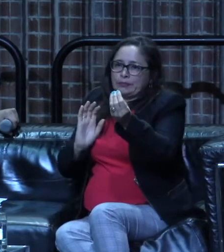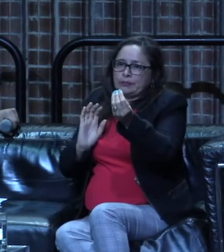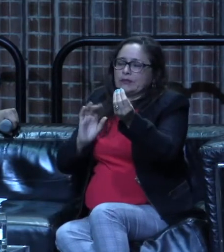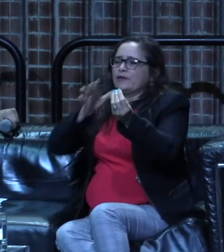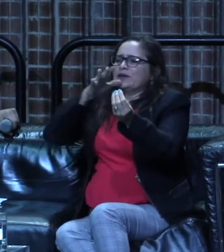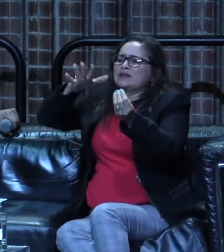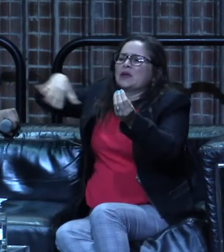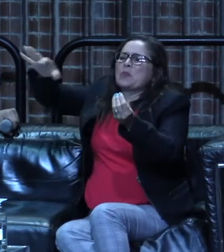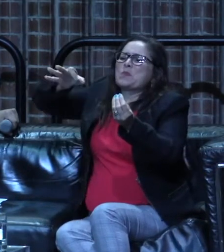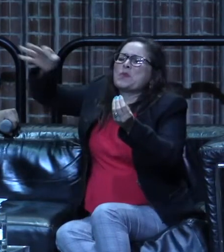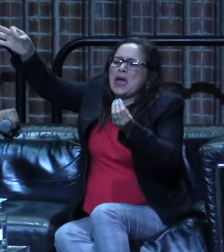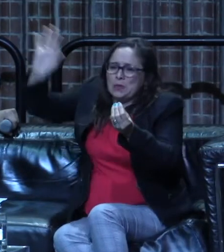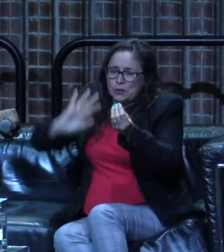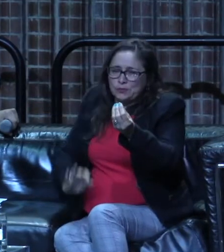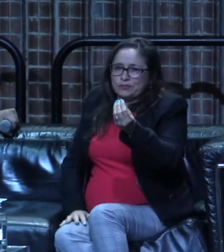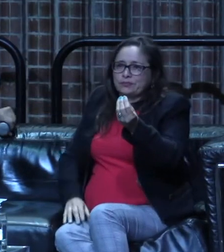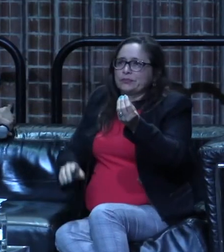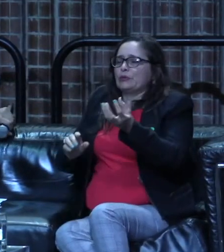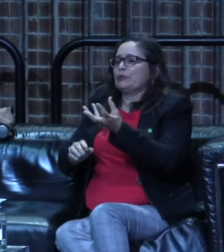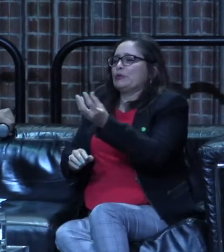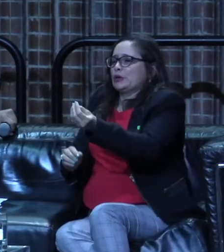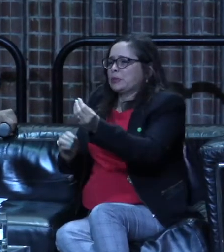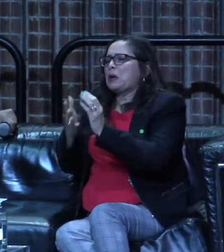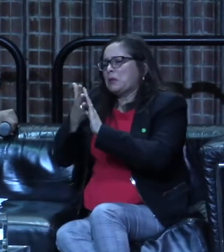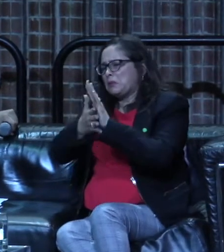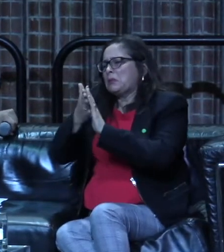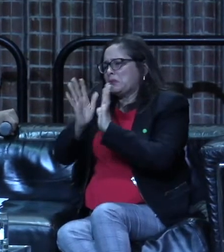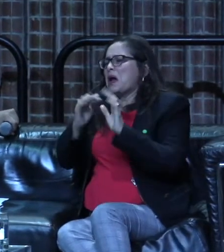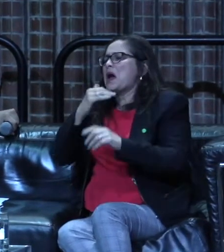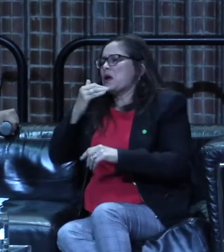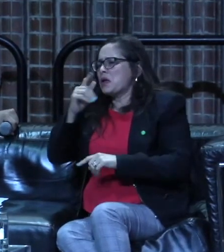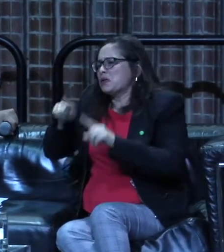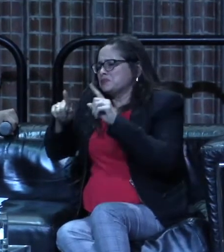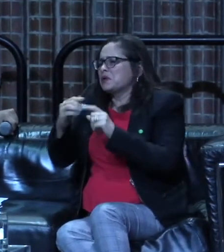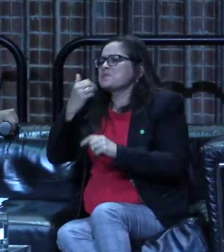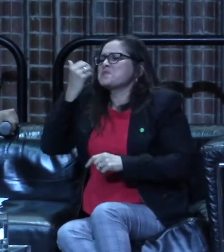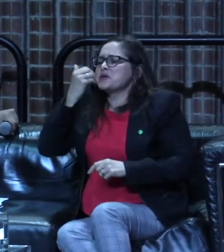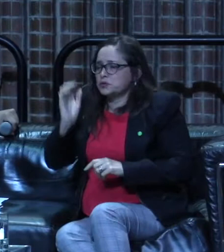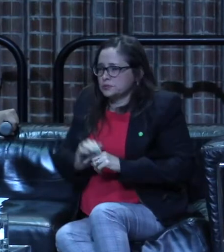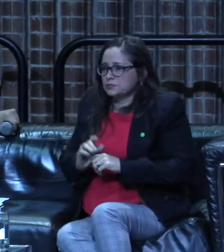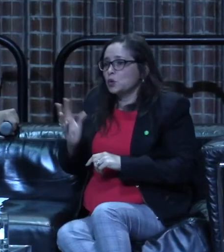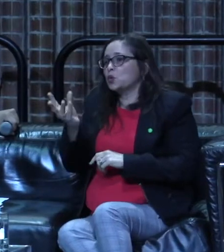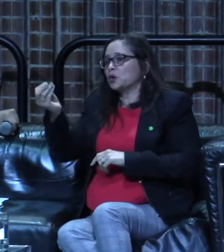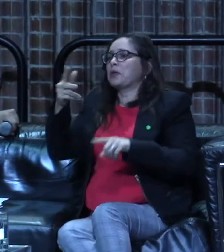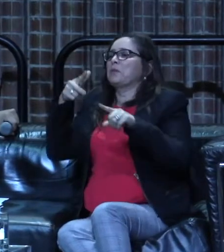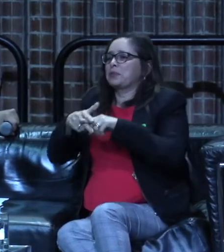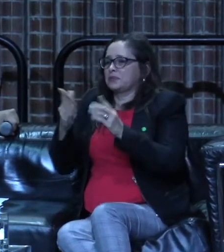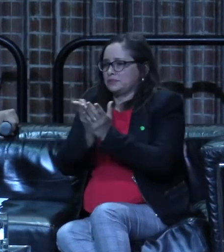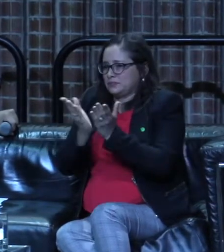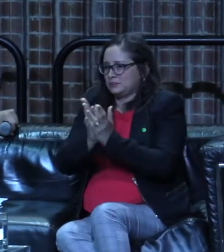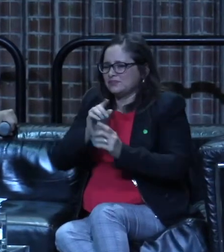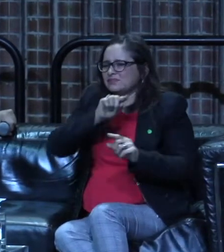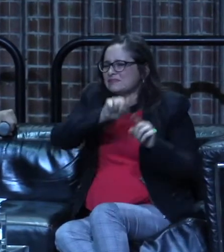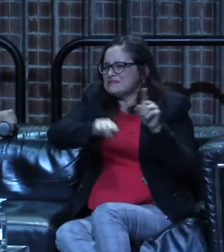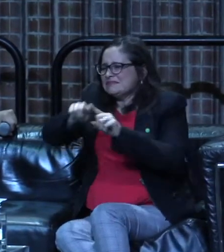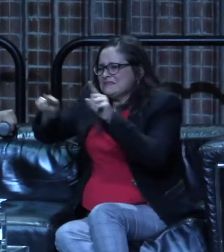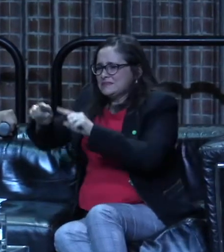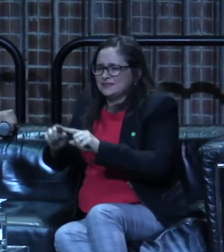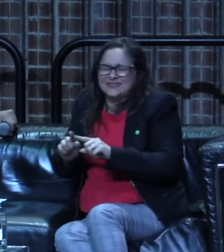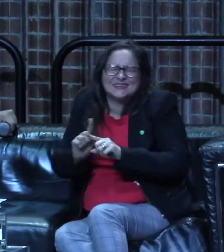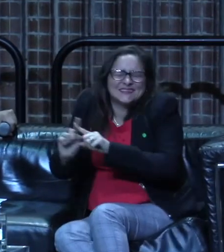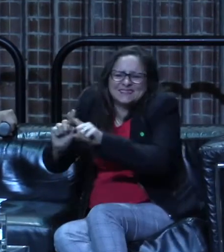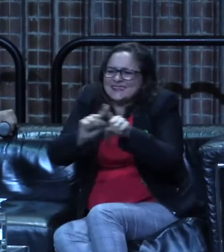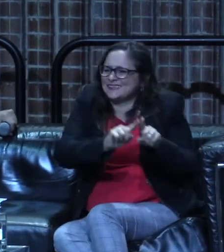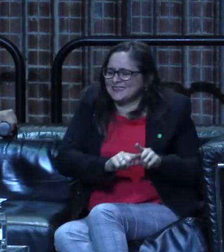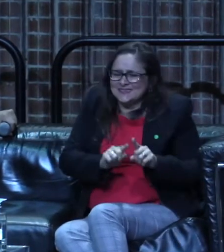no tiene una lengua consolidada, otro grupo que viene desde la ruralidad, otro grupo también que son adultos y